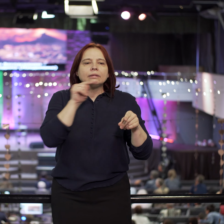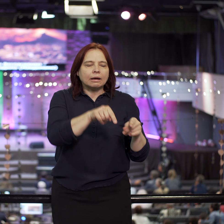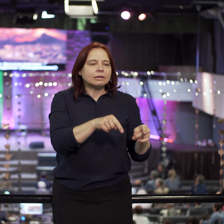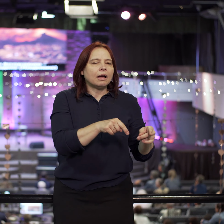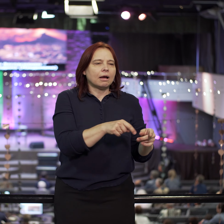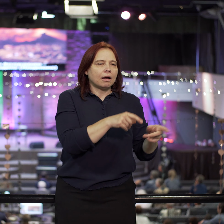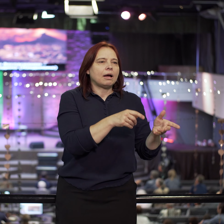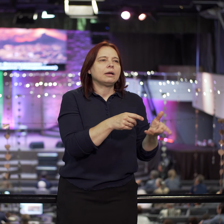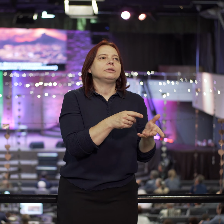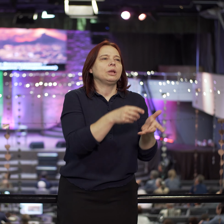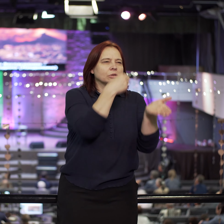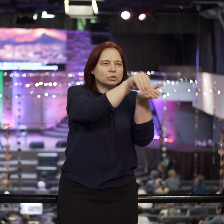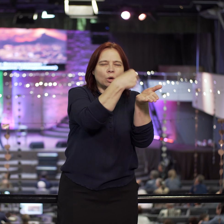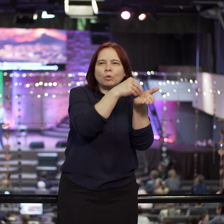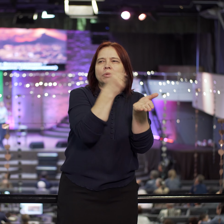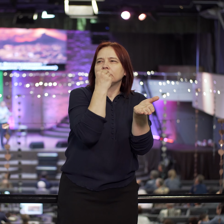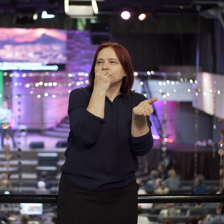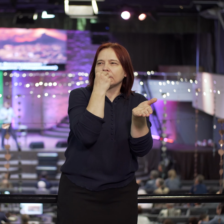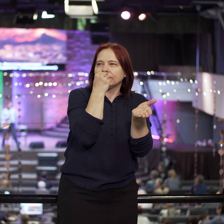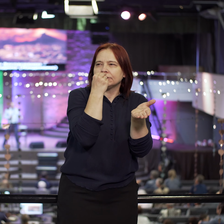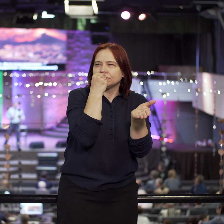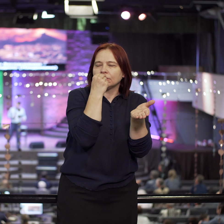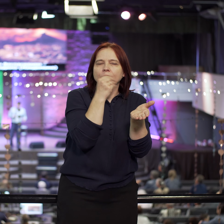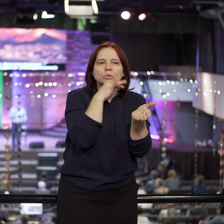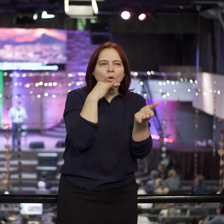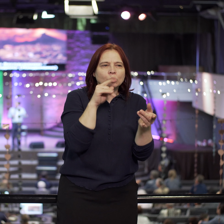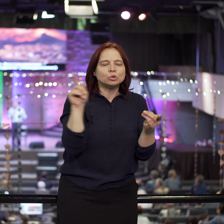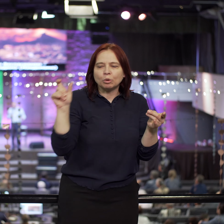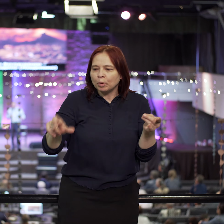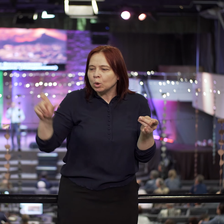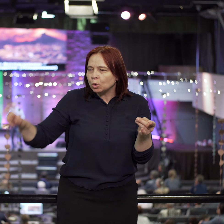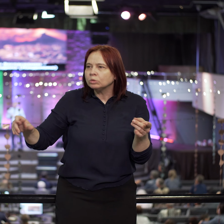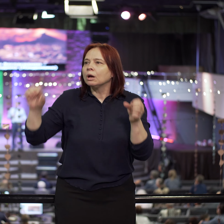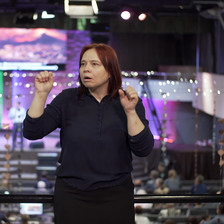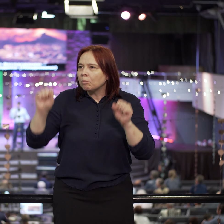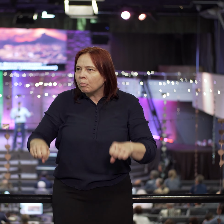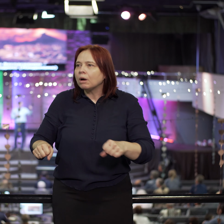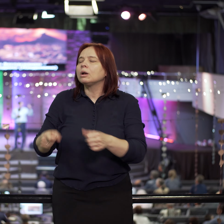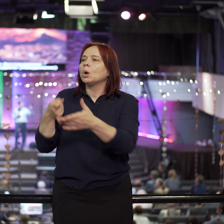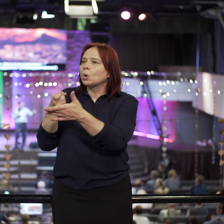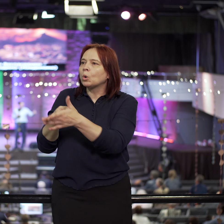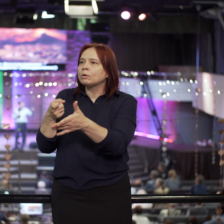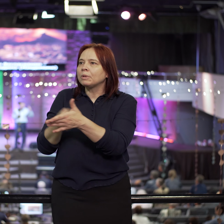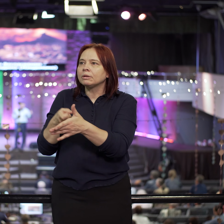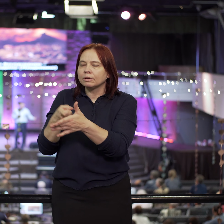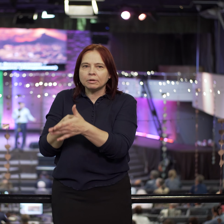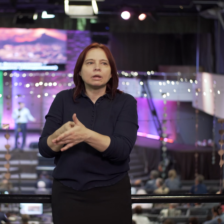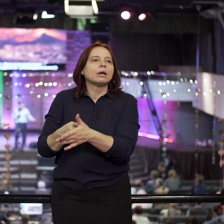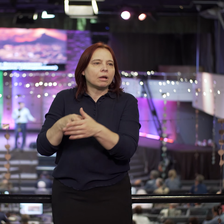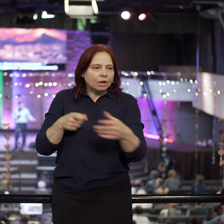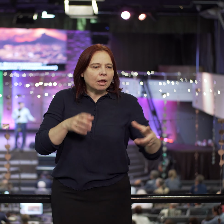жителей Иерусалима, что люди могли бы питаться, кормиться, обеспечивать свои семьи 20